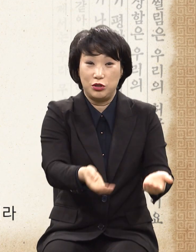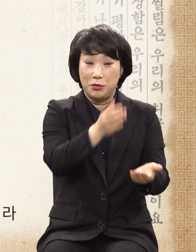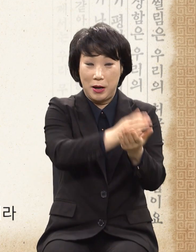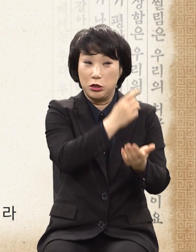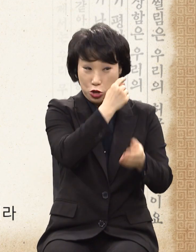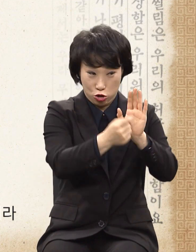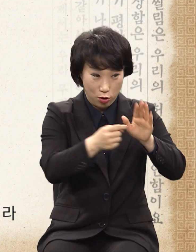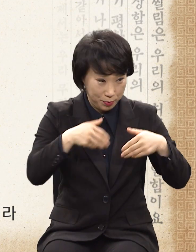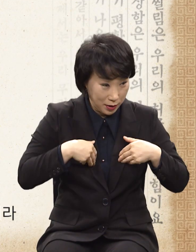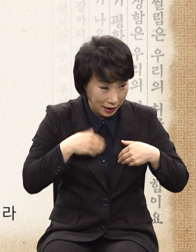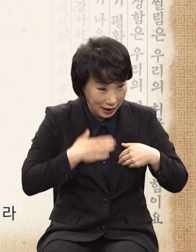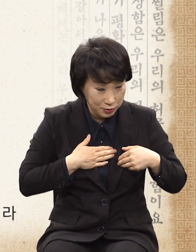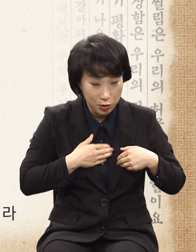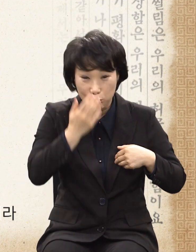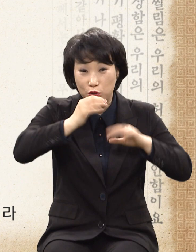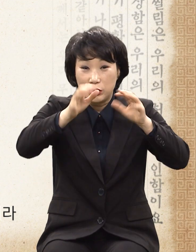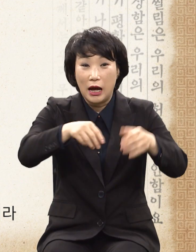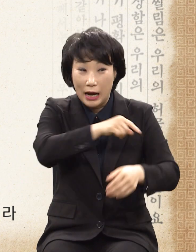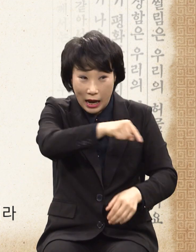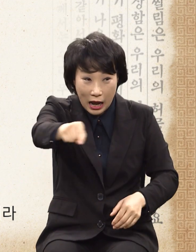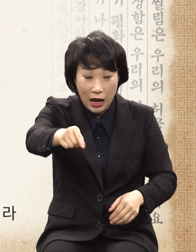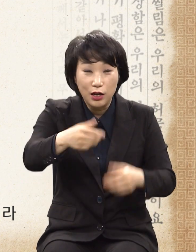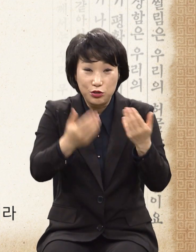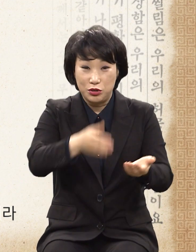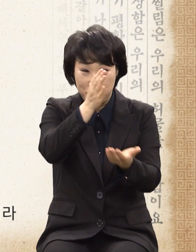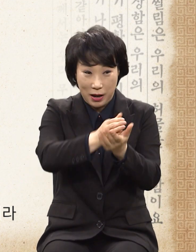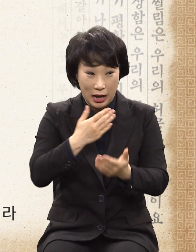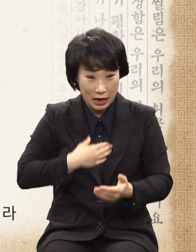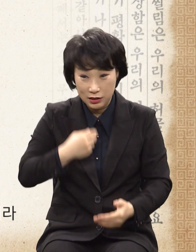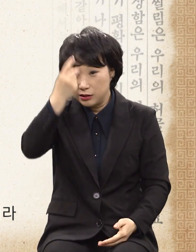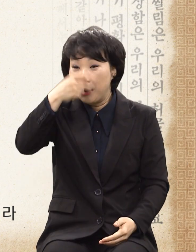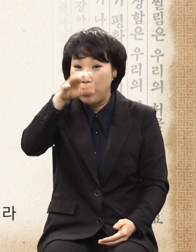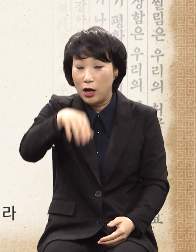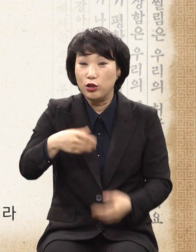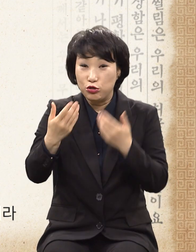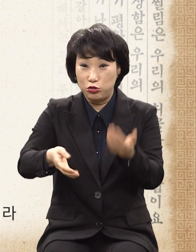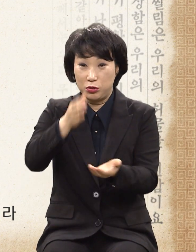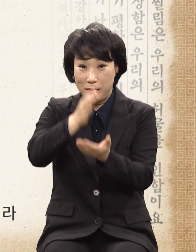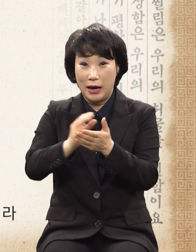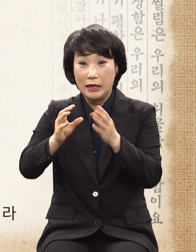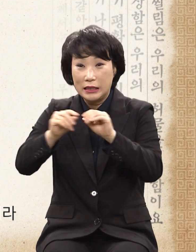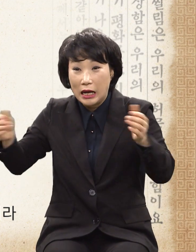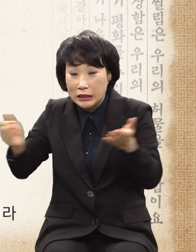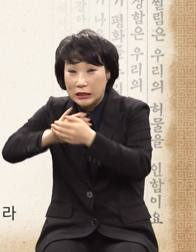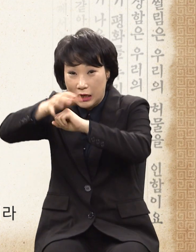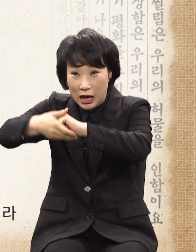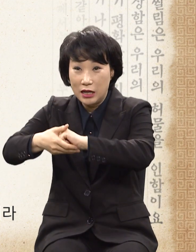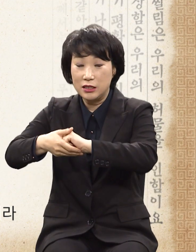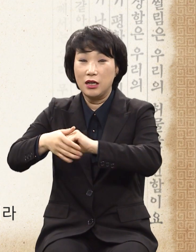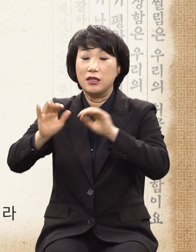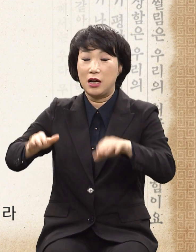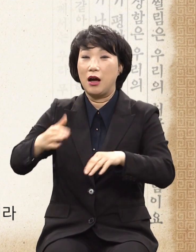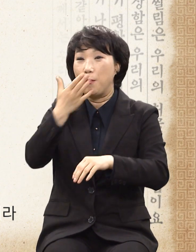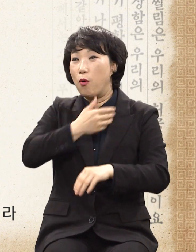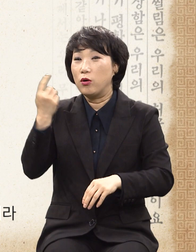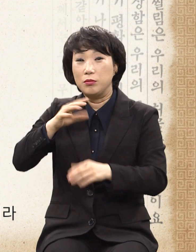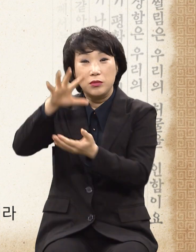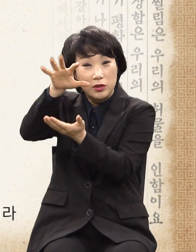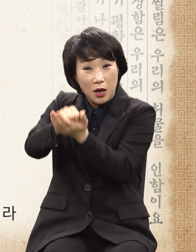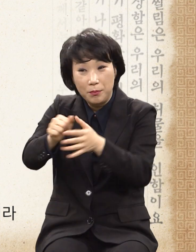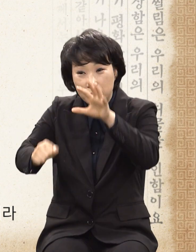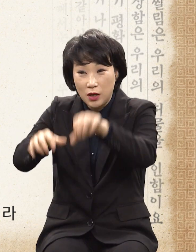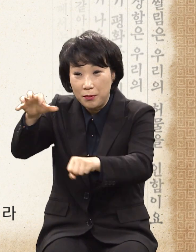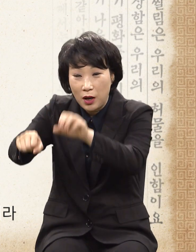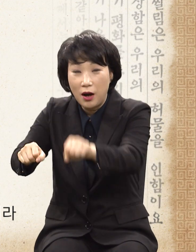증거해, 유다에서도 쉬지 말고 사마리아에서도 쉬지 말고 땅 끝까지 온 복음이